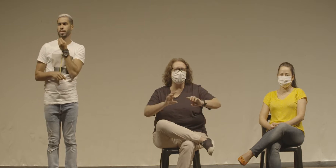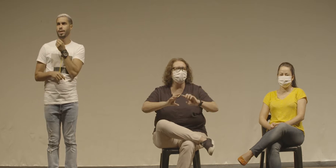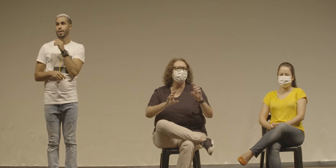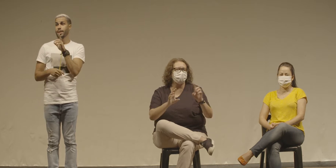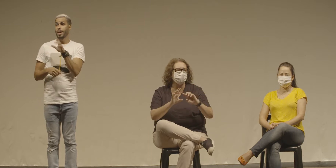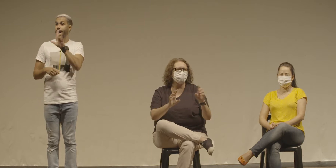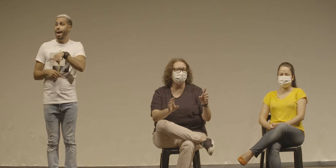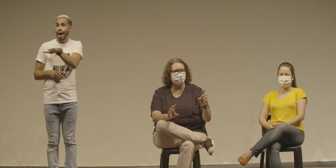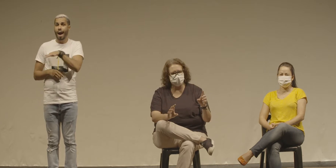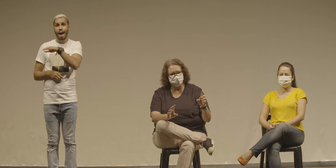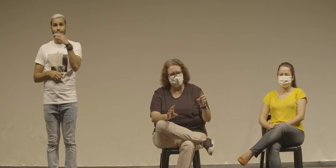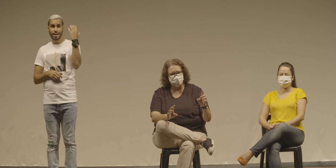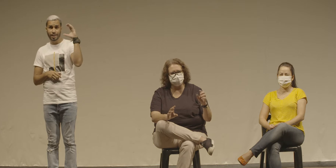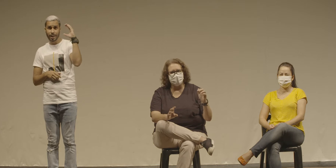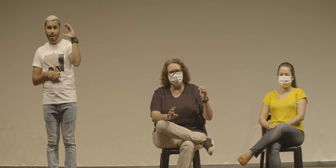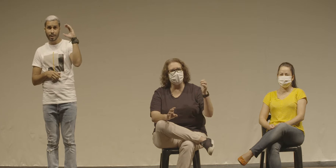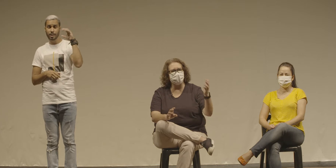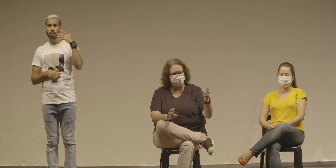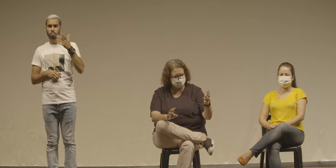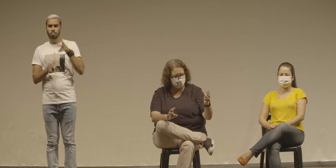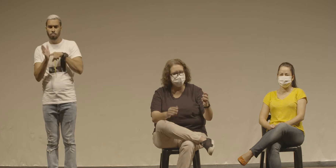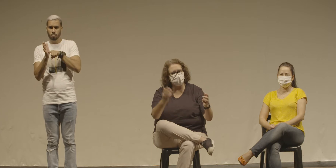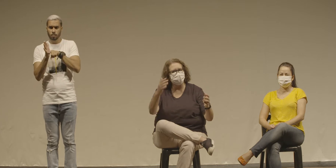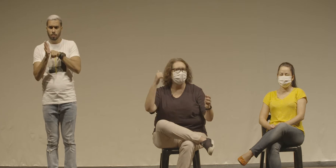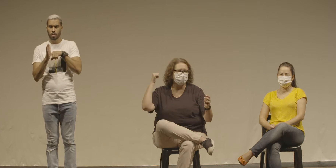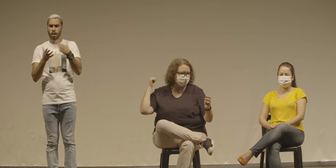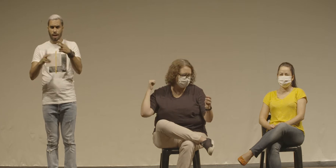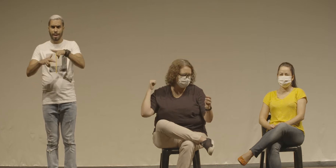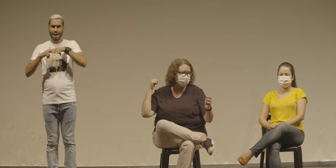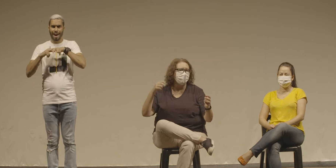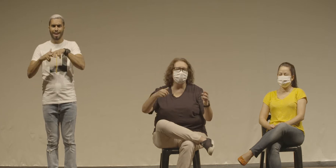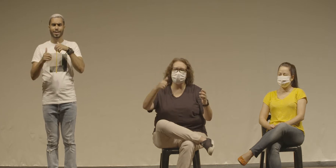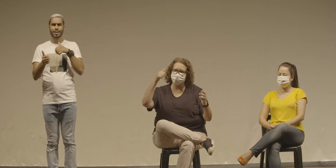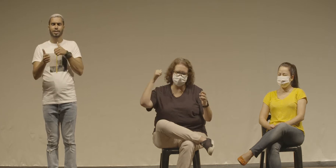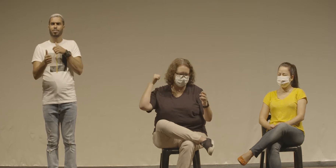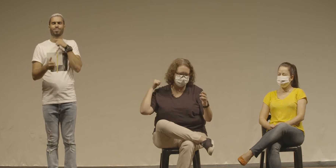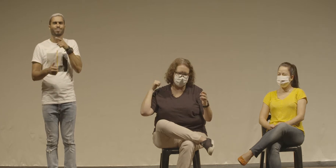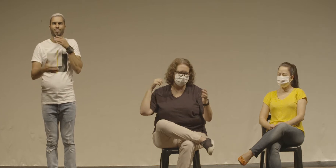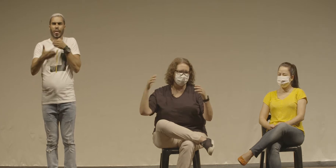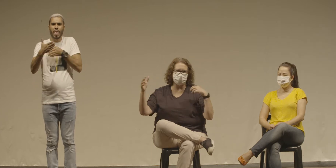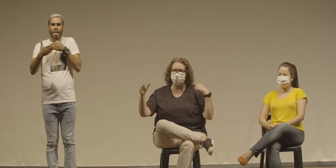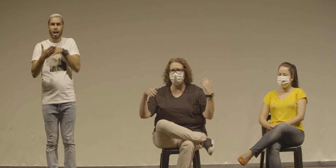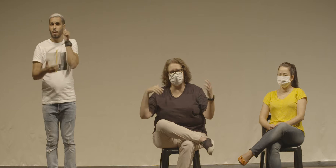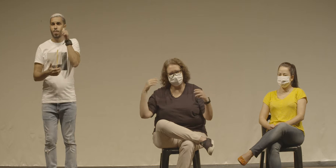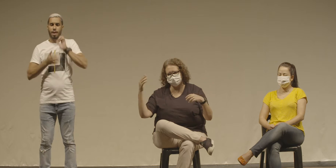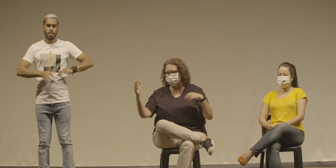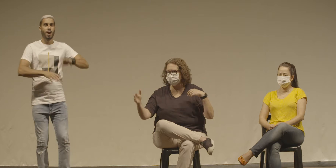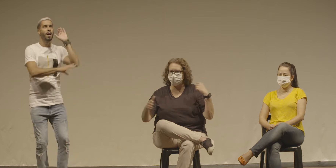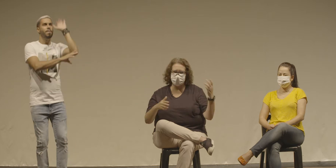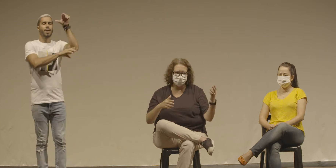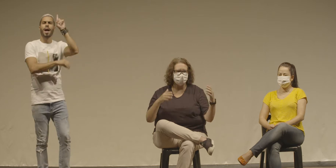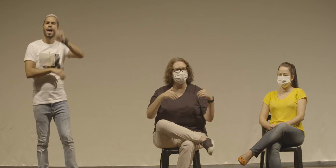um impeditivo dessas mulheres jogarem basquete, porque teve o decreto, tinha todo o aspecto